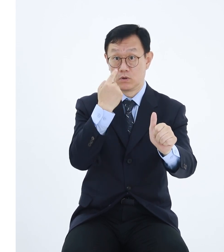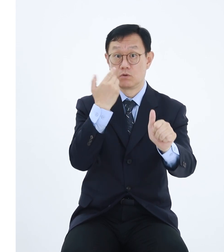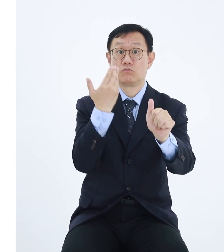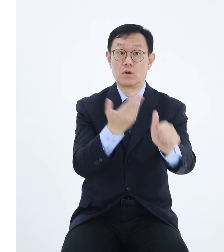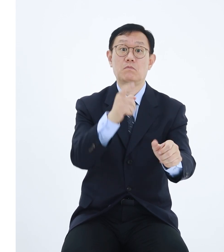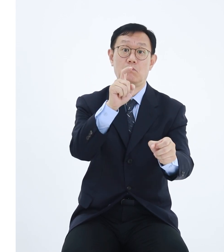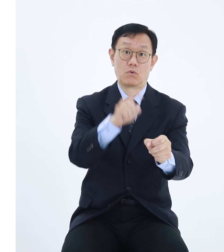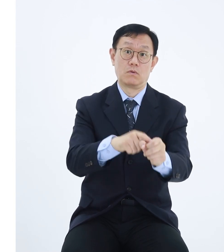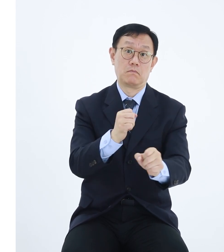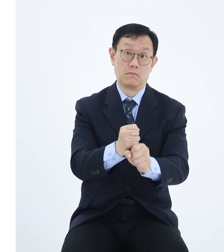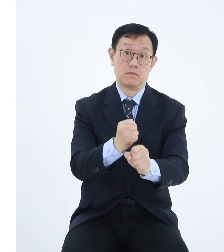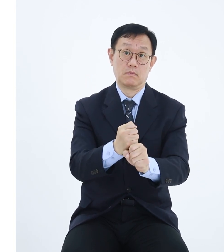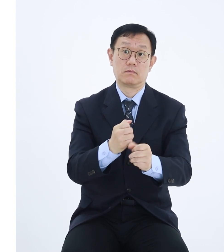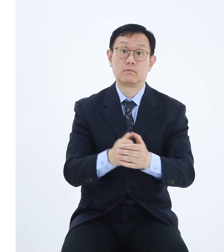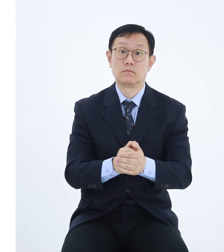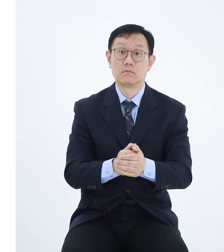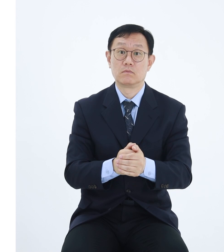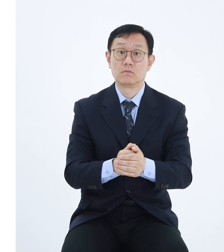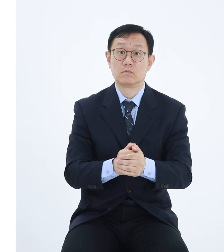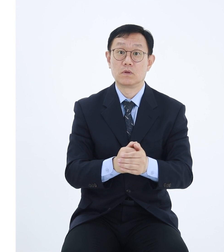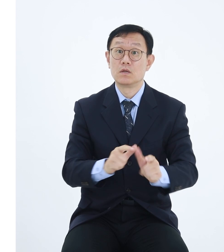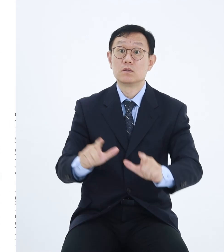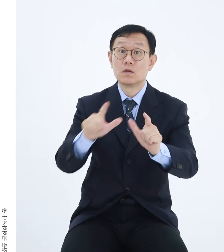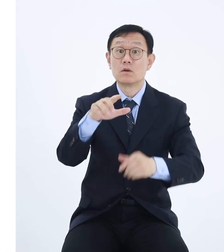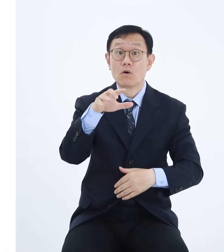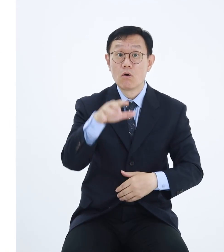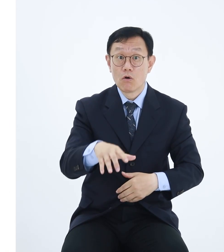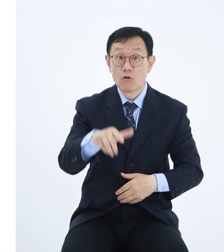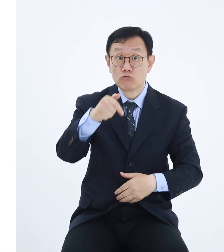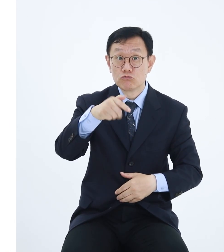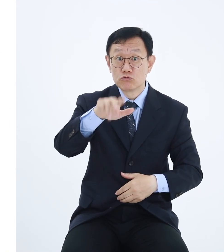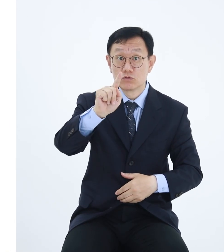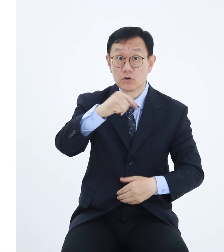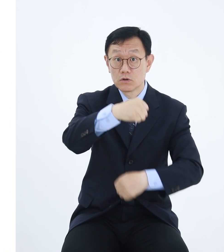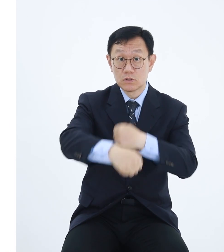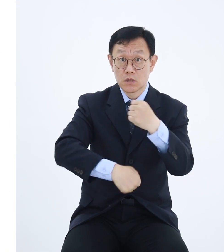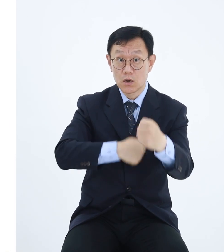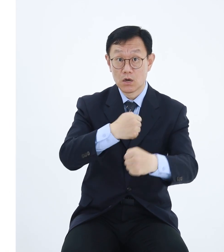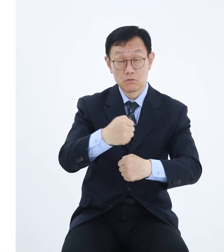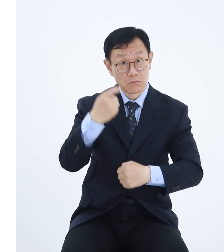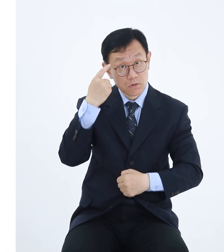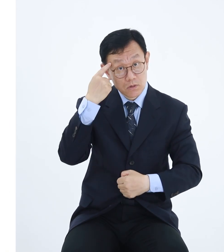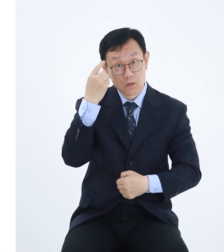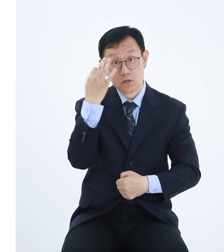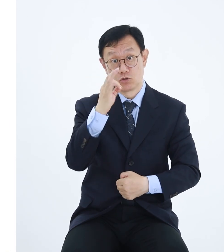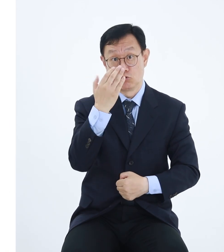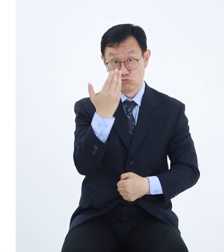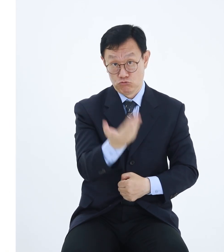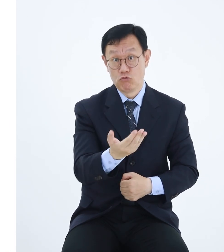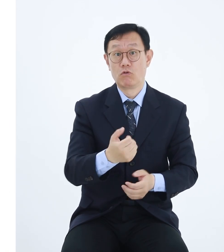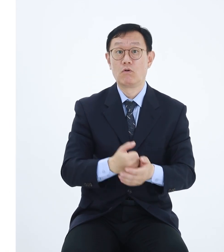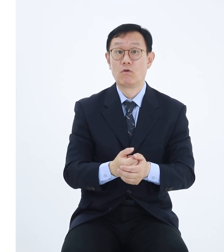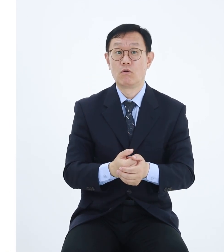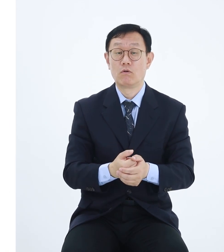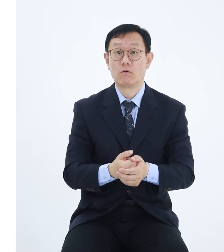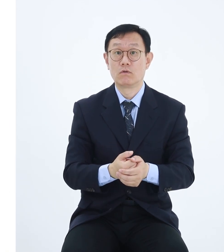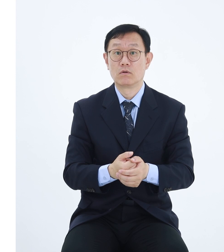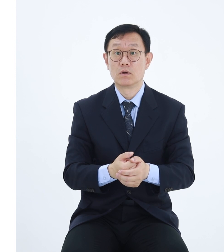또한 거주지역과 국적에 대한 장애인의 자율적인 의사결정권을 인정하고 장애인이 지역사회 또는